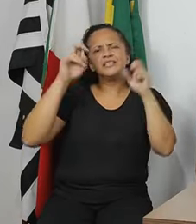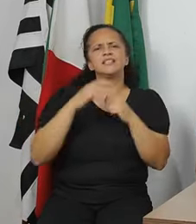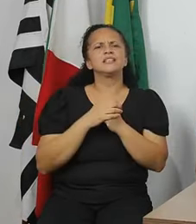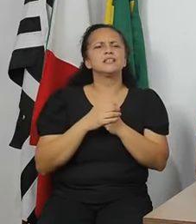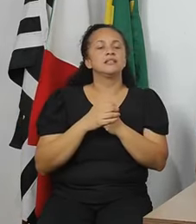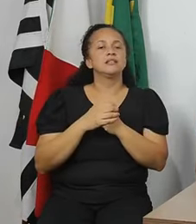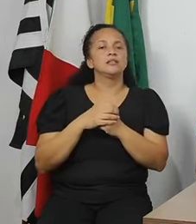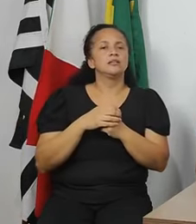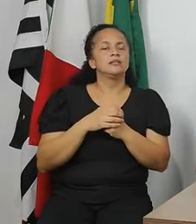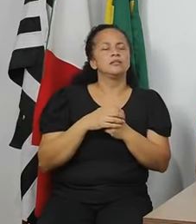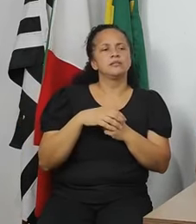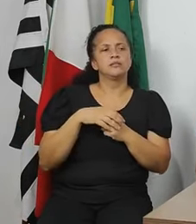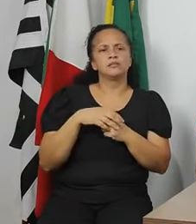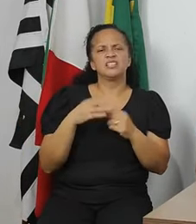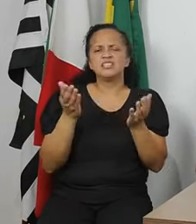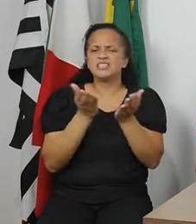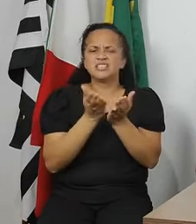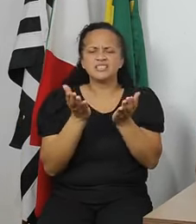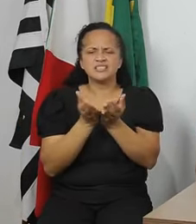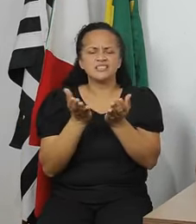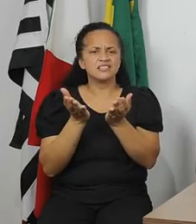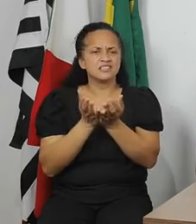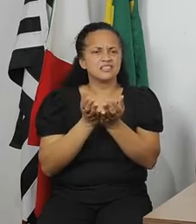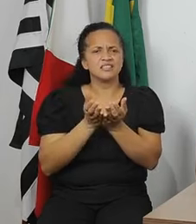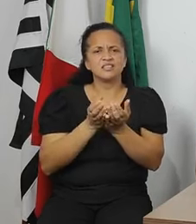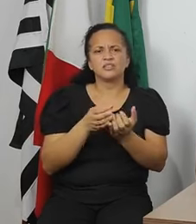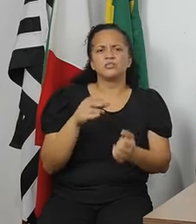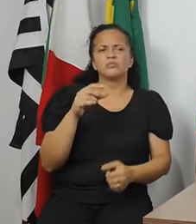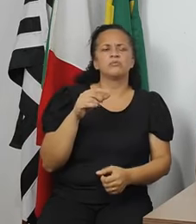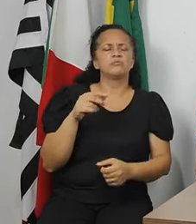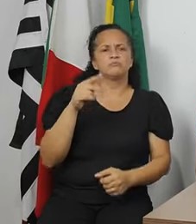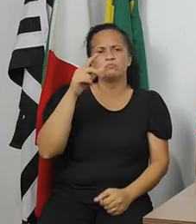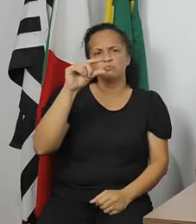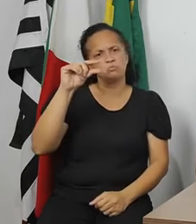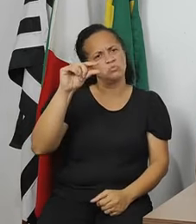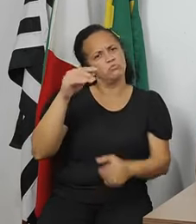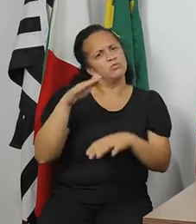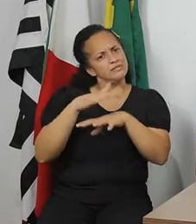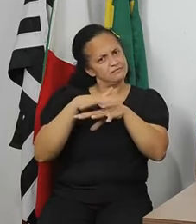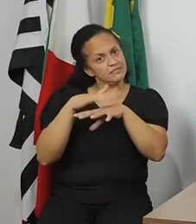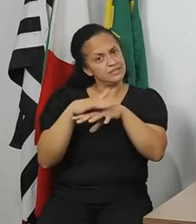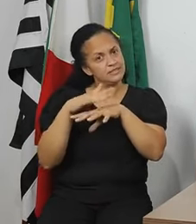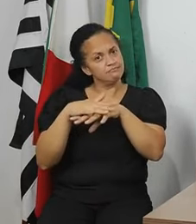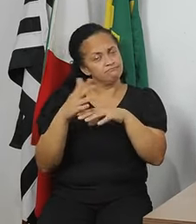os cristãos ocidentais e também pouco praticado, né?